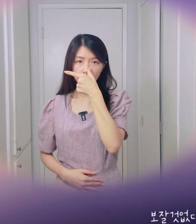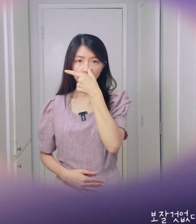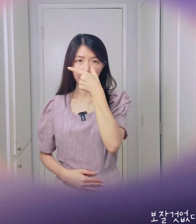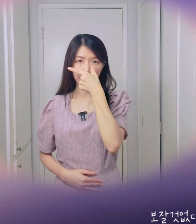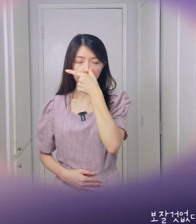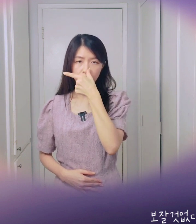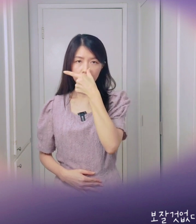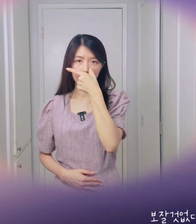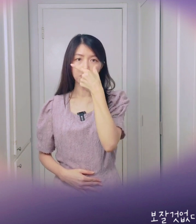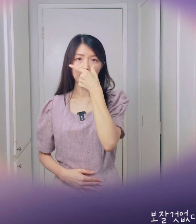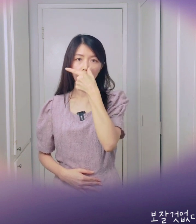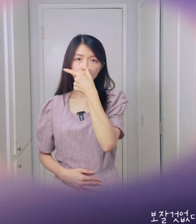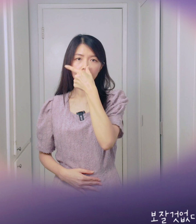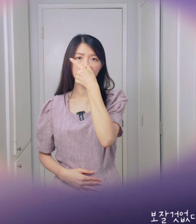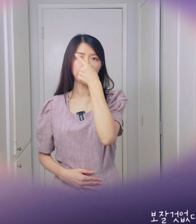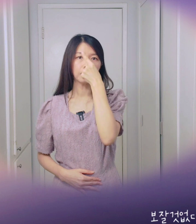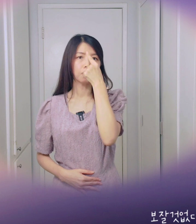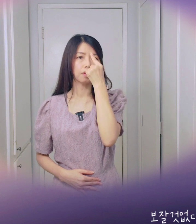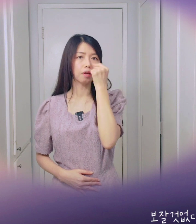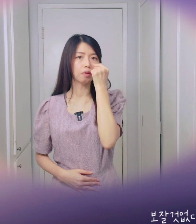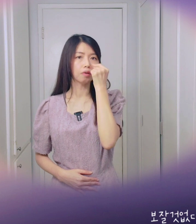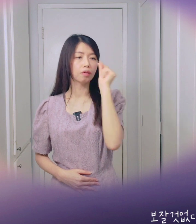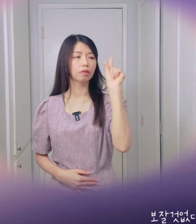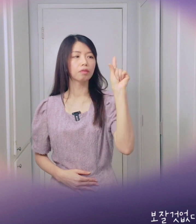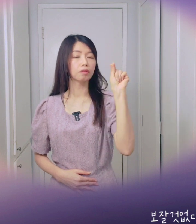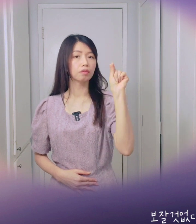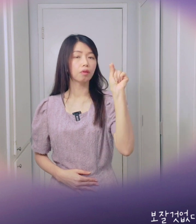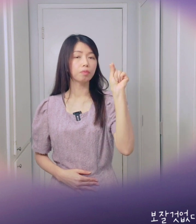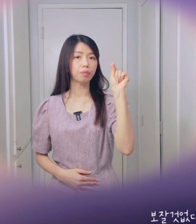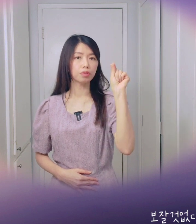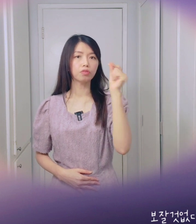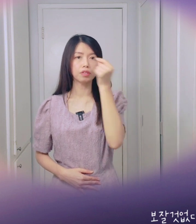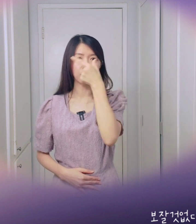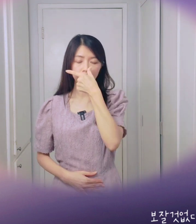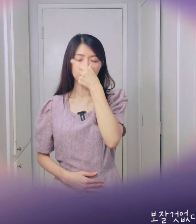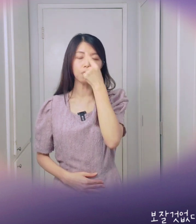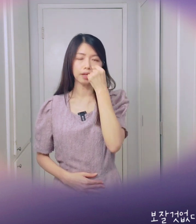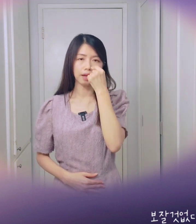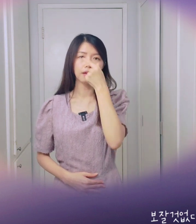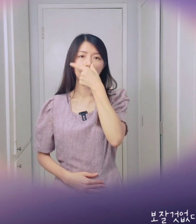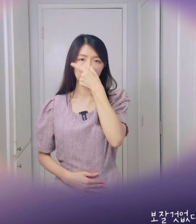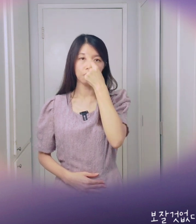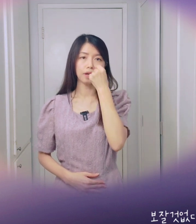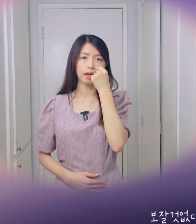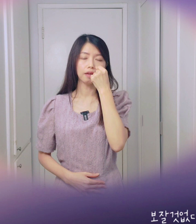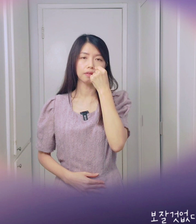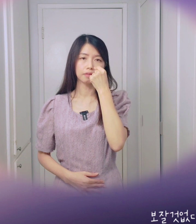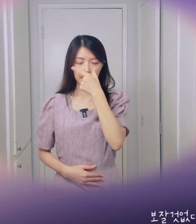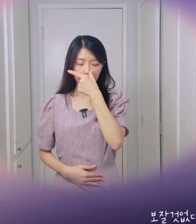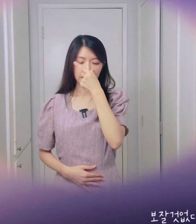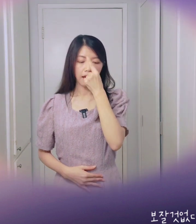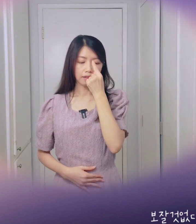오른쪽 코 옆에 붙이시고 이 검지는 한 바퀴 돌려서 엄지에 붙여주시는 거예요. 부족하다.